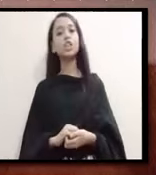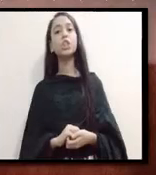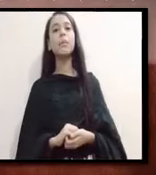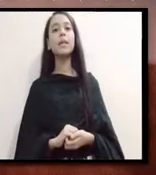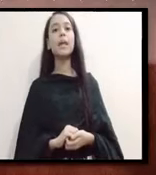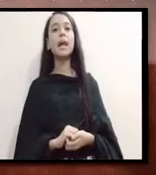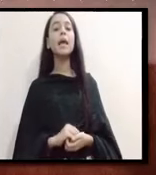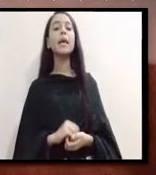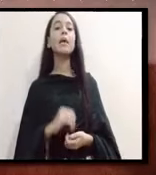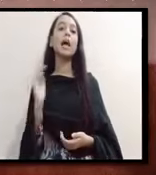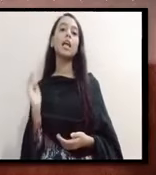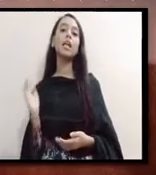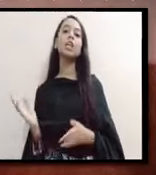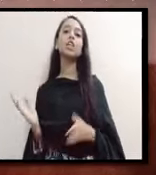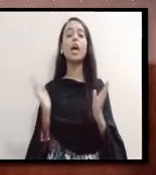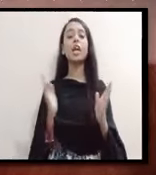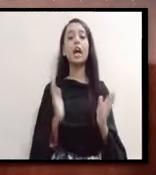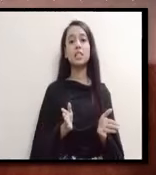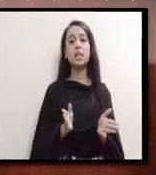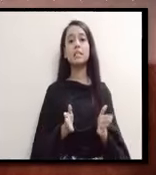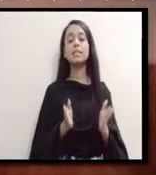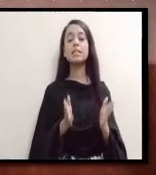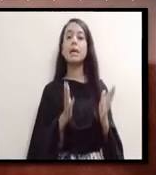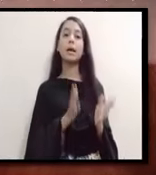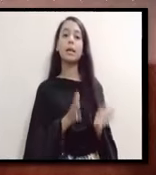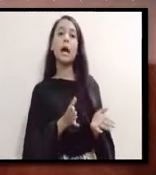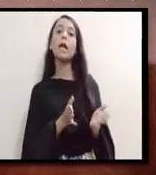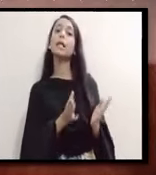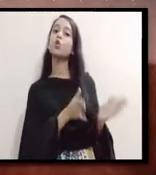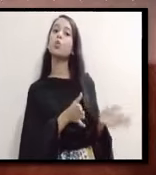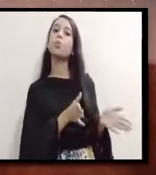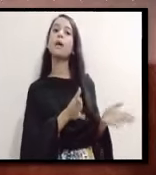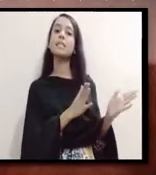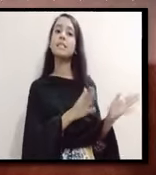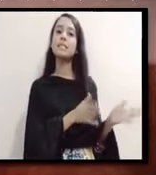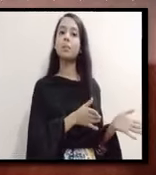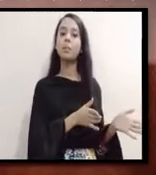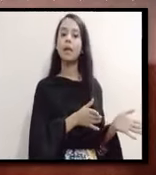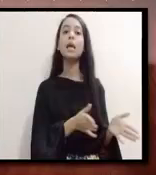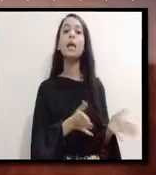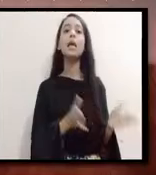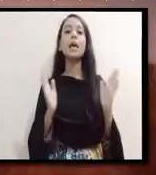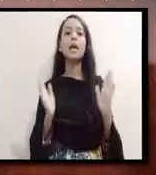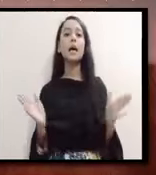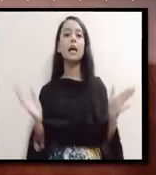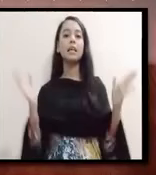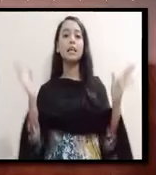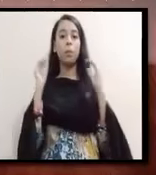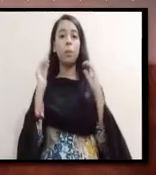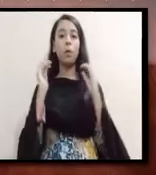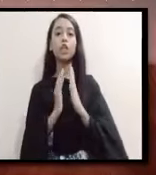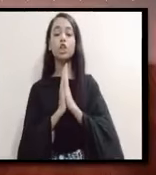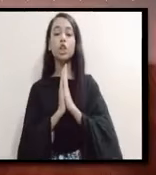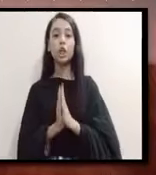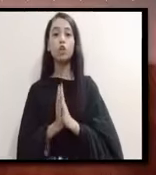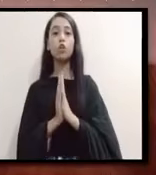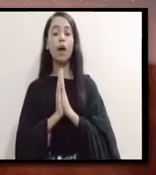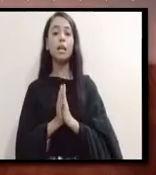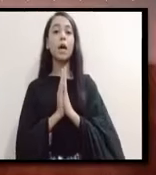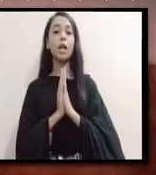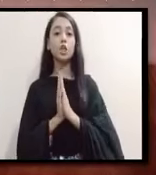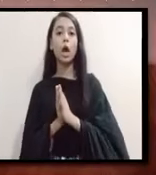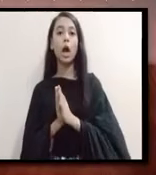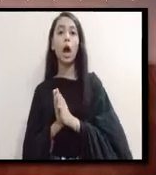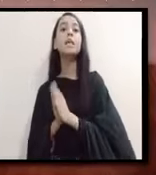है अच्छी ख़र यह है कि भारत की शहर राजर्स्तान से पाकस्तान की सुपर सिंध में एक अगर बहुत की शदीद